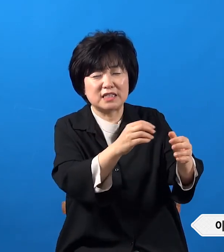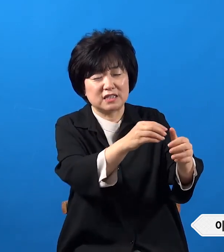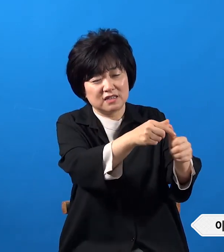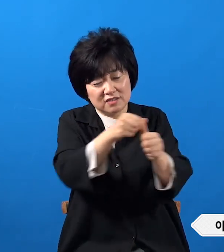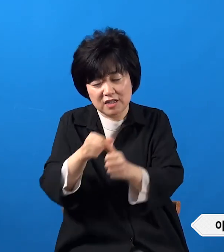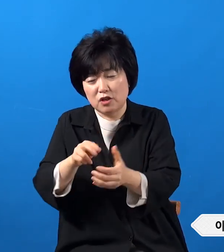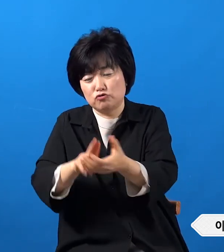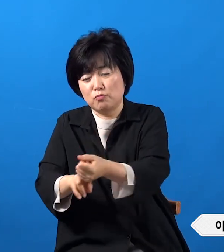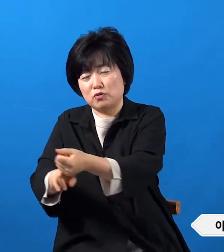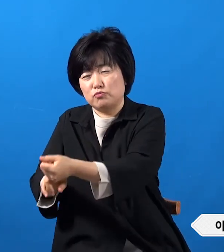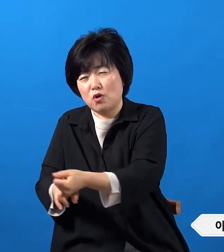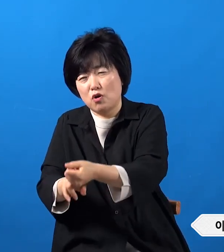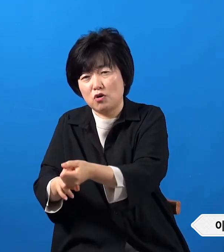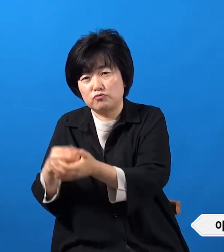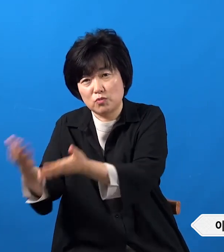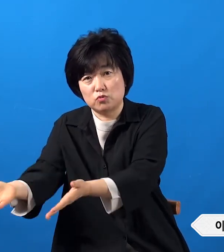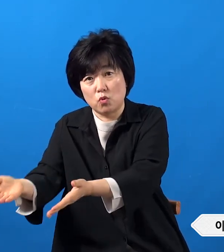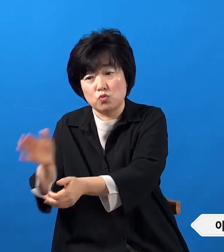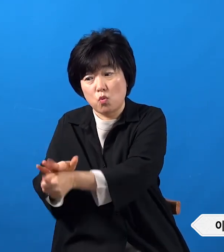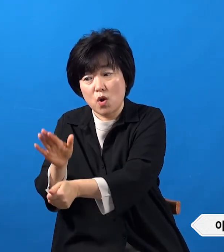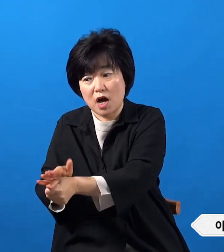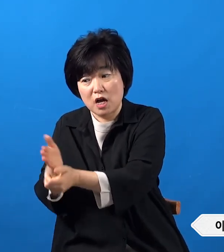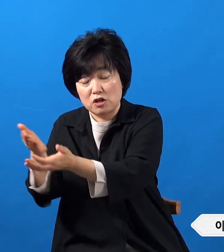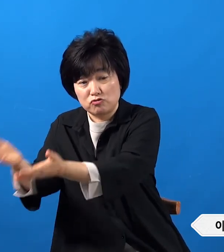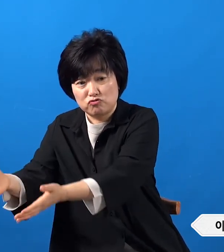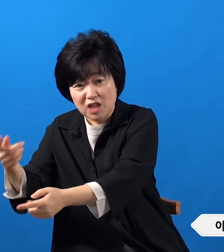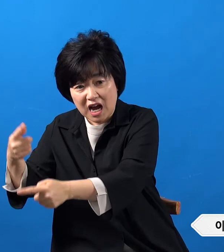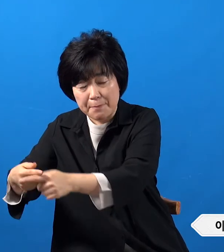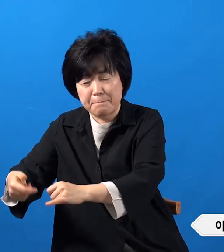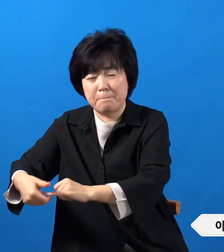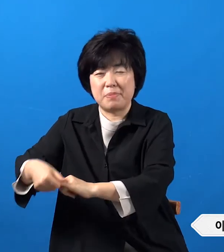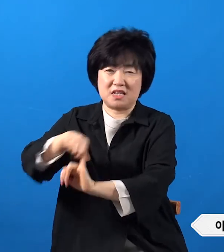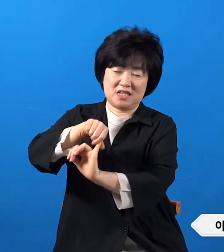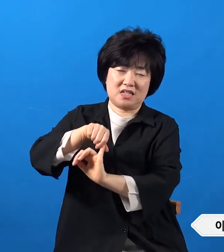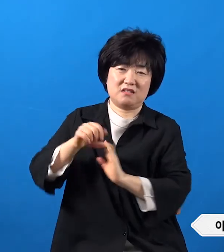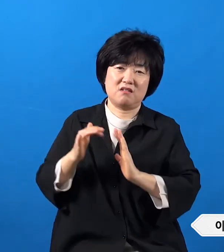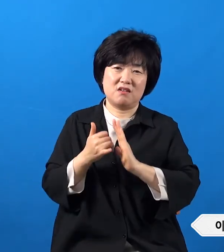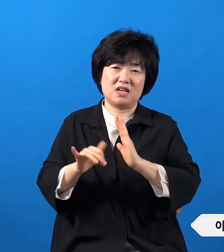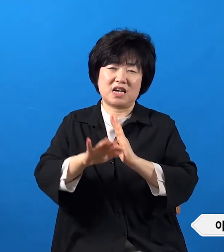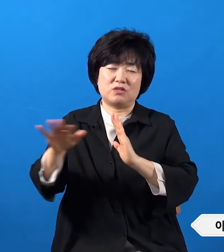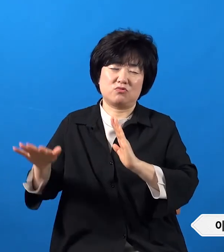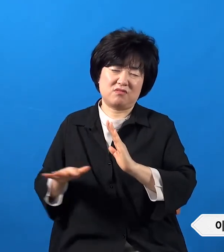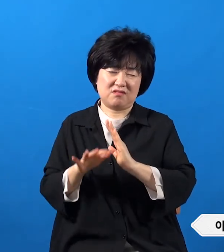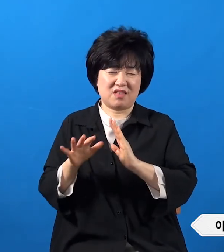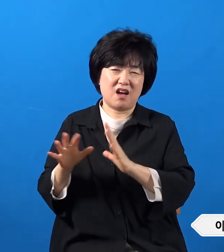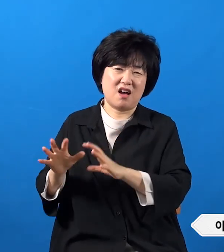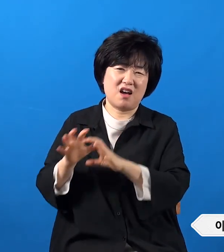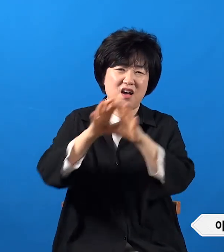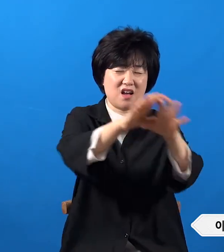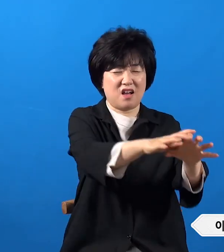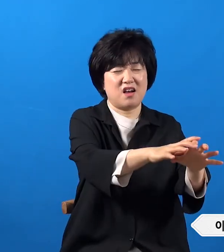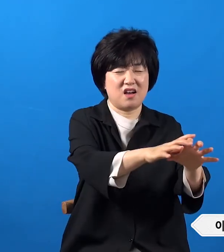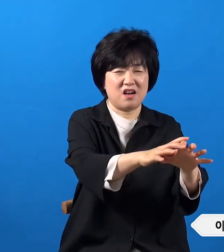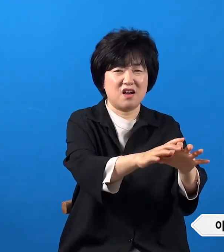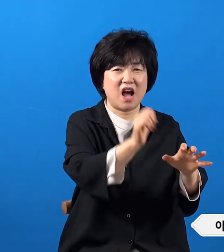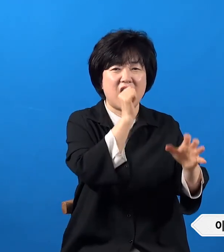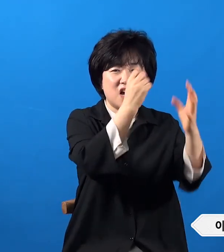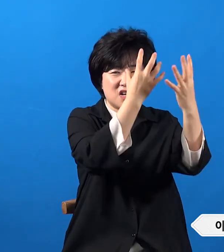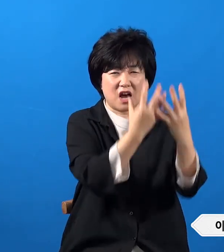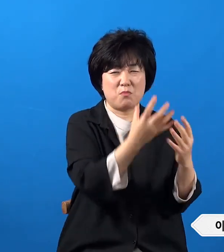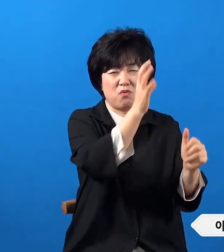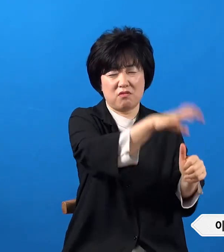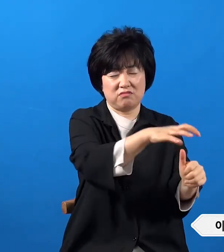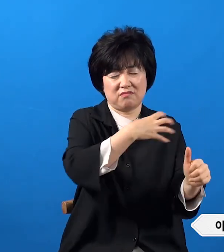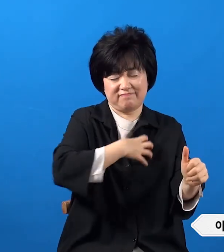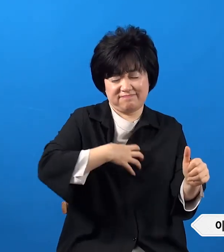라벤슨부르크라는 수용소에서 온갖 고문과 박해를 받습니다. 그러나 코리 텐부는 끝까지 생존합니다. 2차